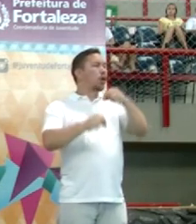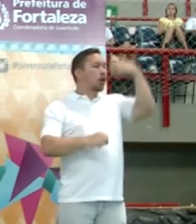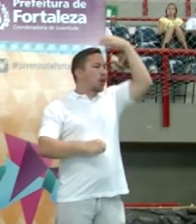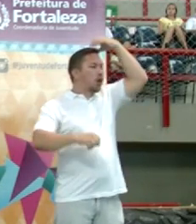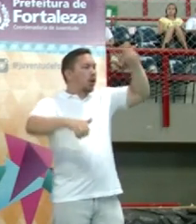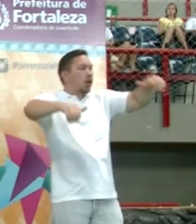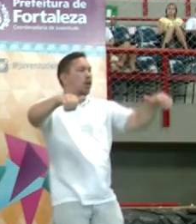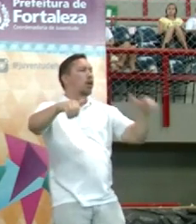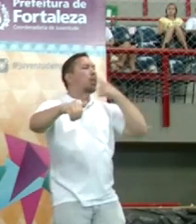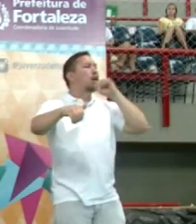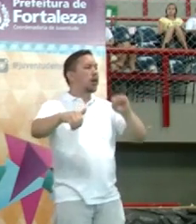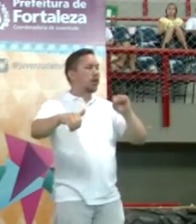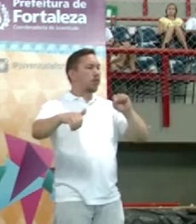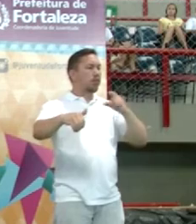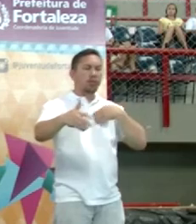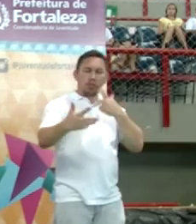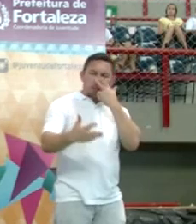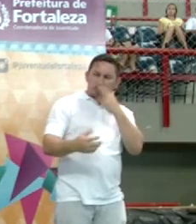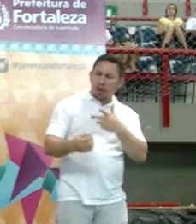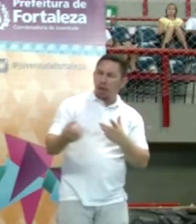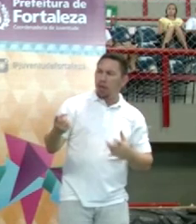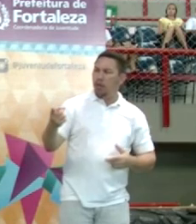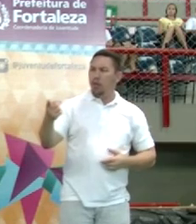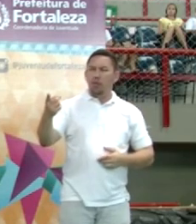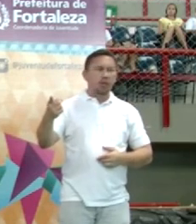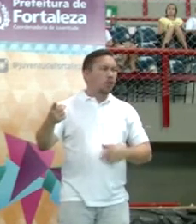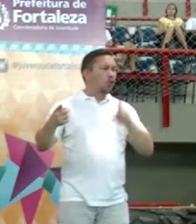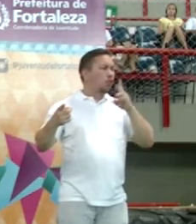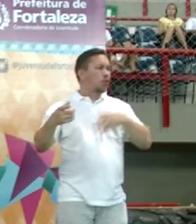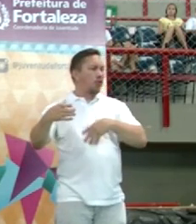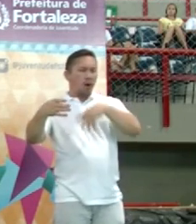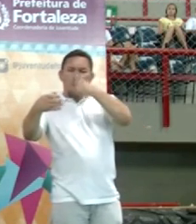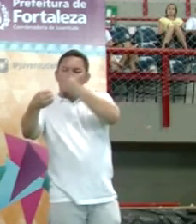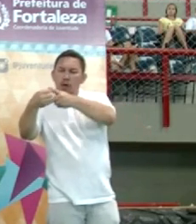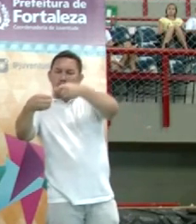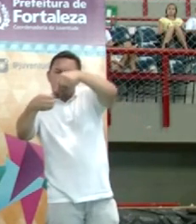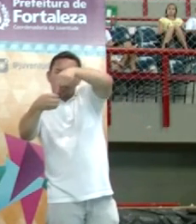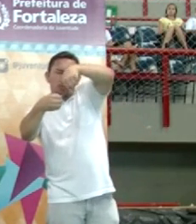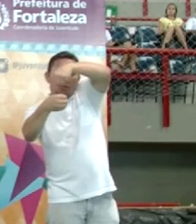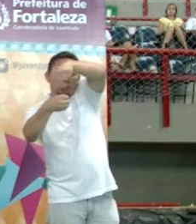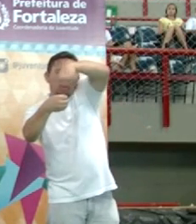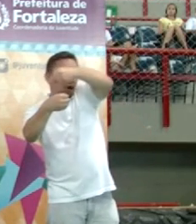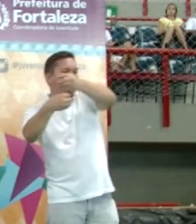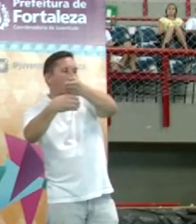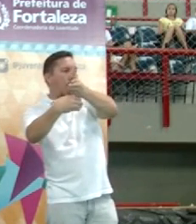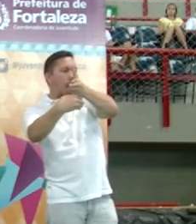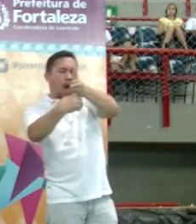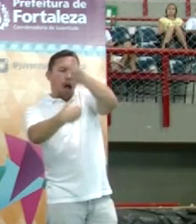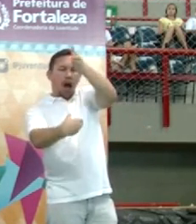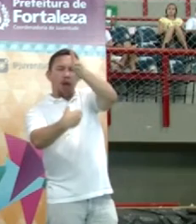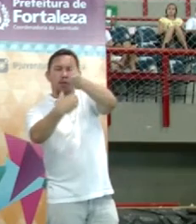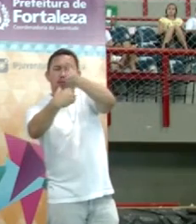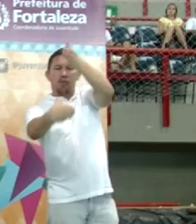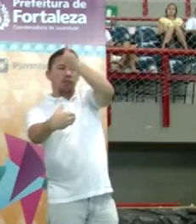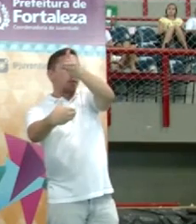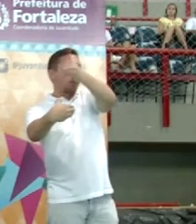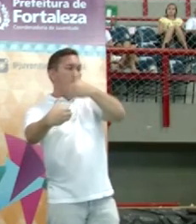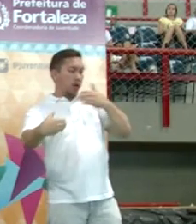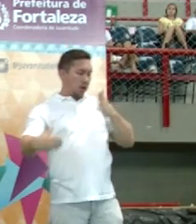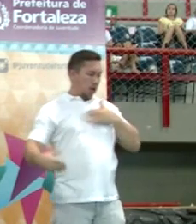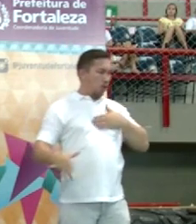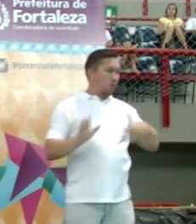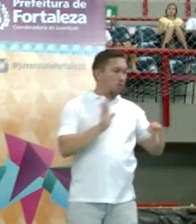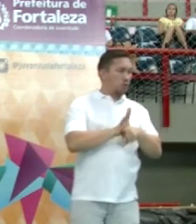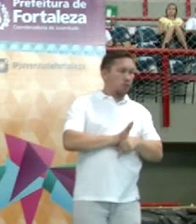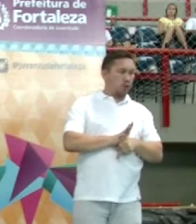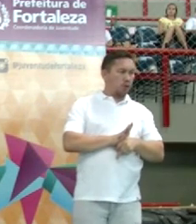rei. Acaba que você só conhece tudo que está dentro do muro. Aquela figura que é dona da